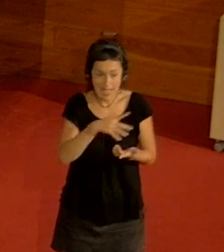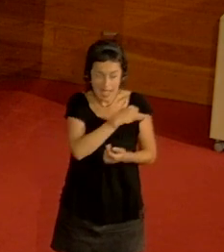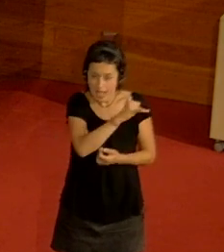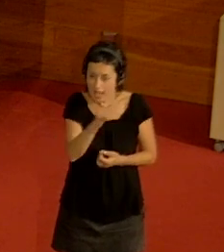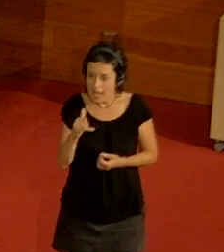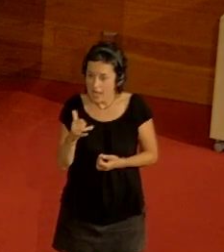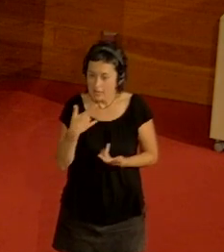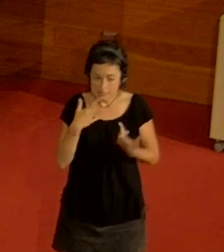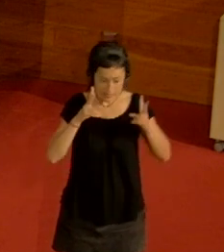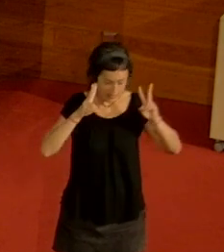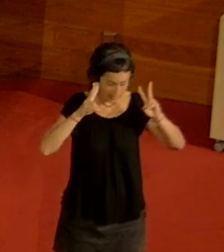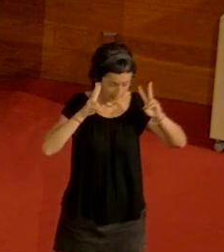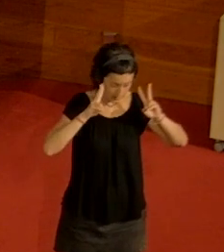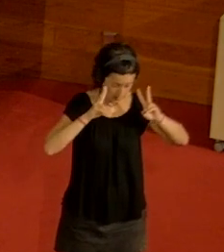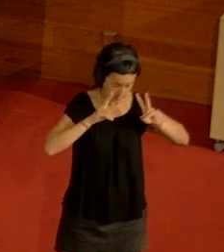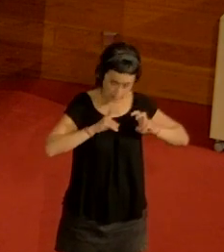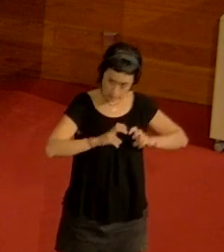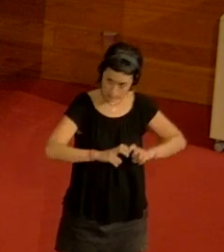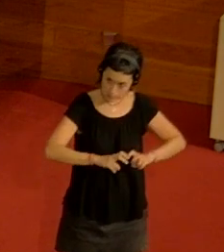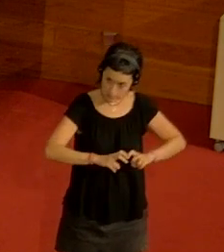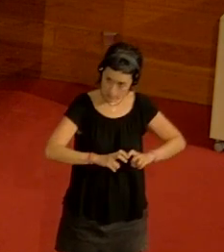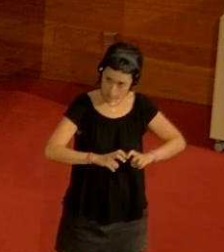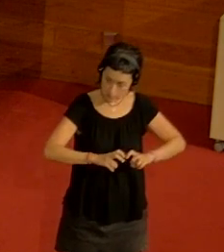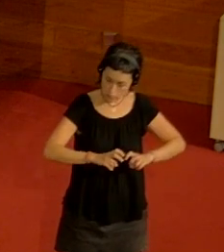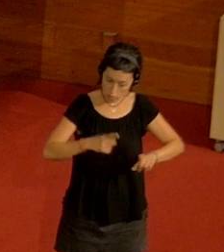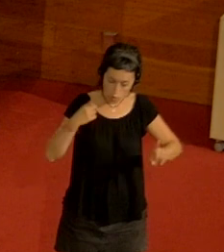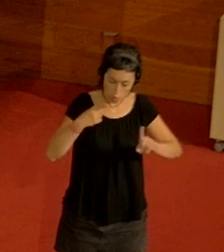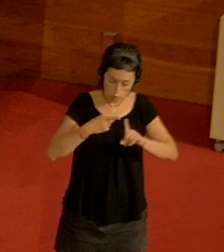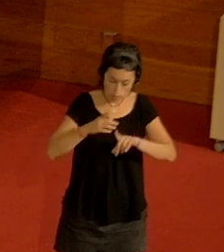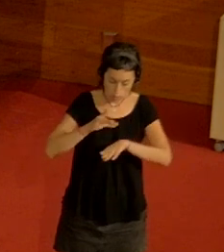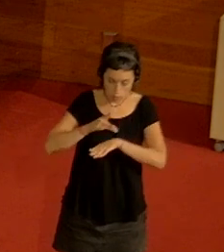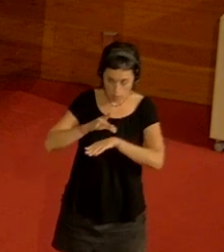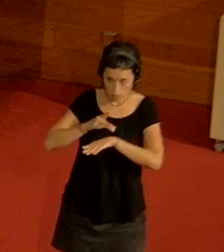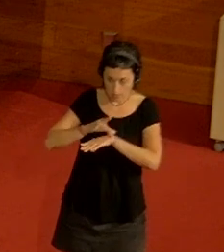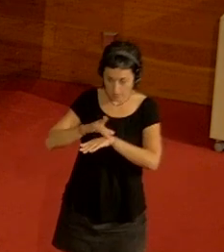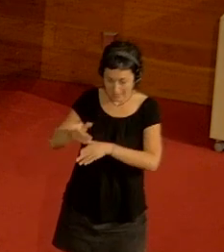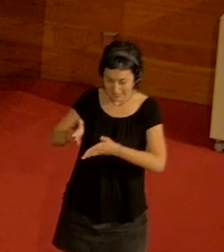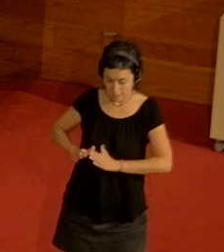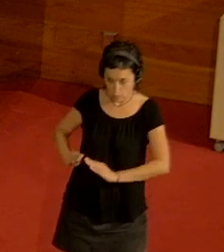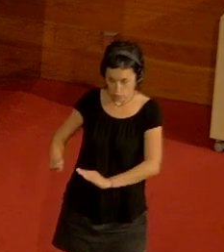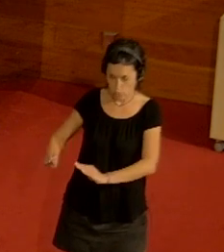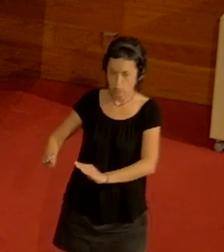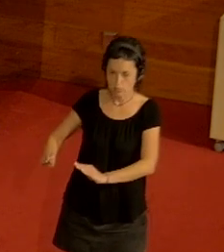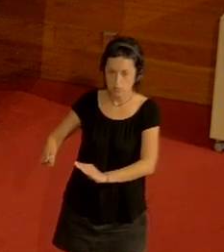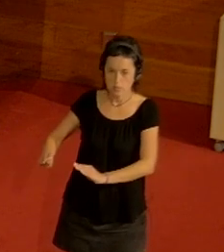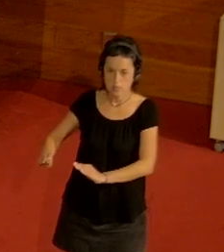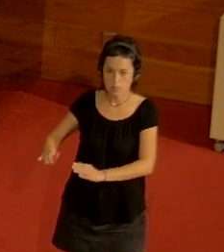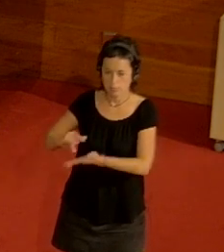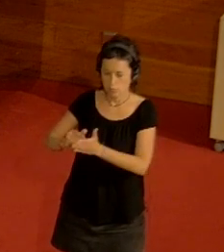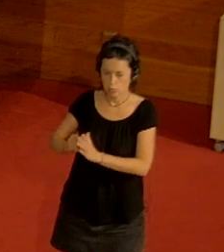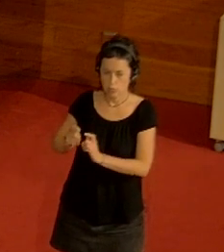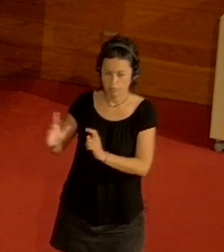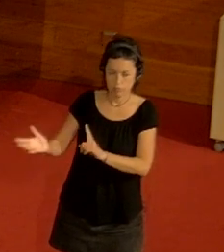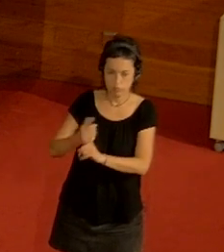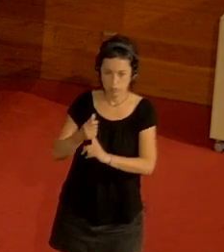investigando por para que para que la enfermedad que tiene su hijo tenga solución O sea saber que hay personas que están investigando para que una